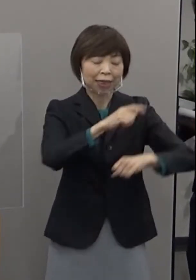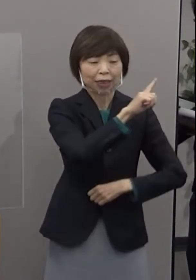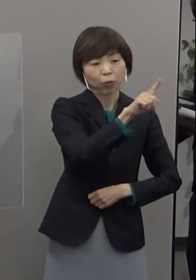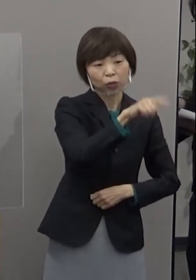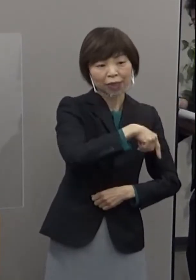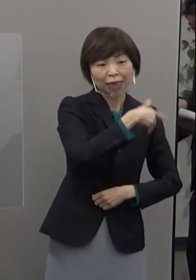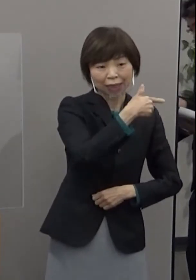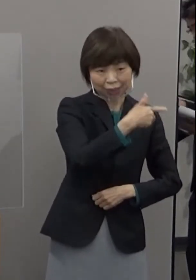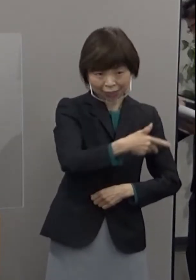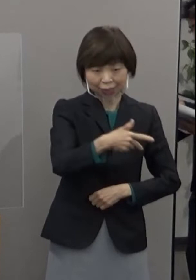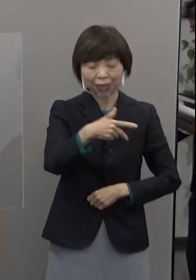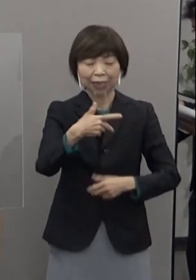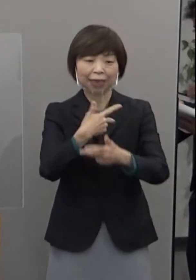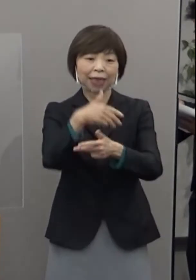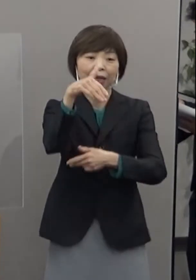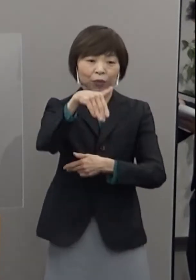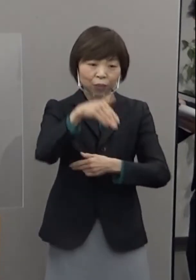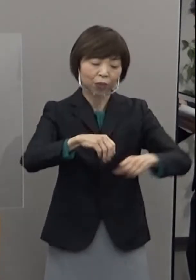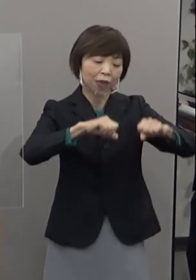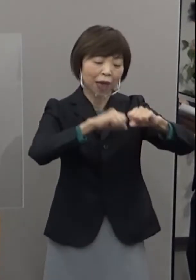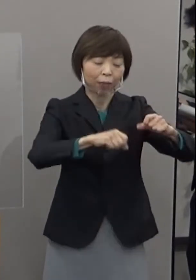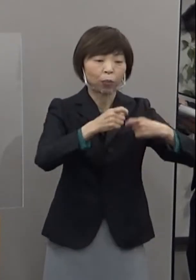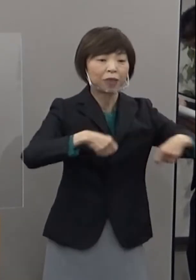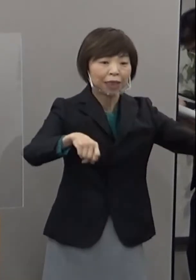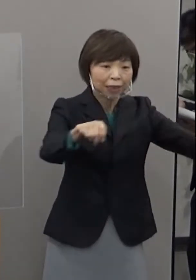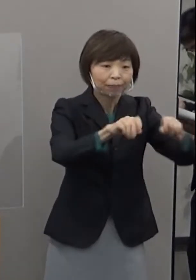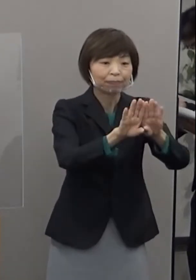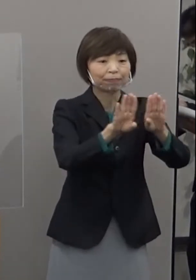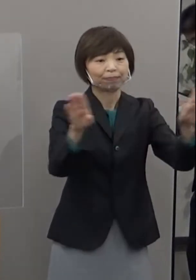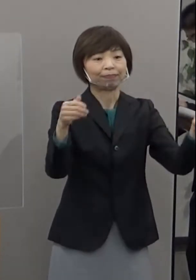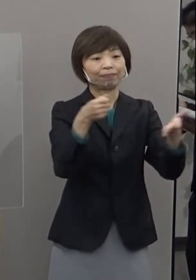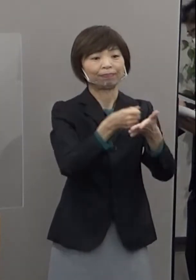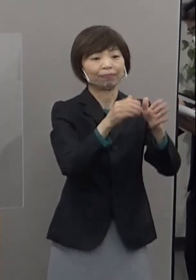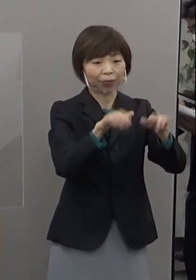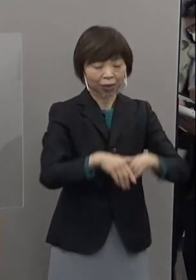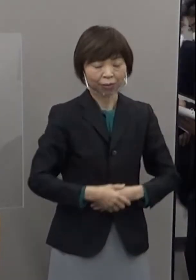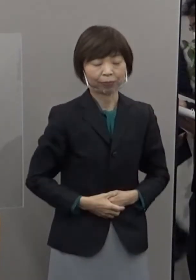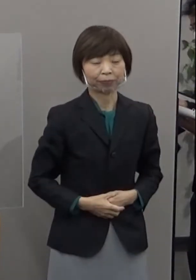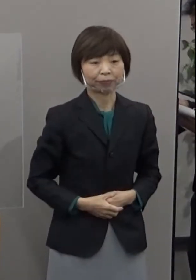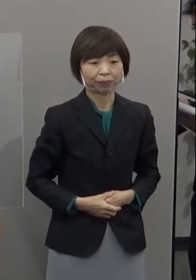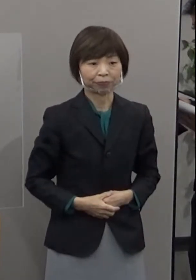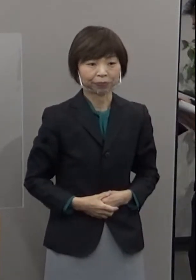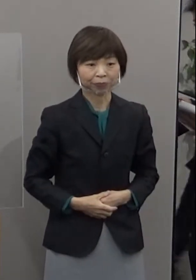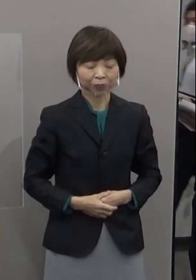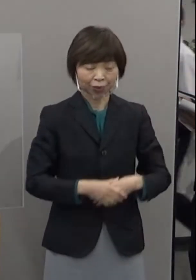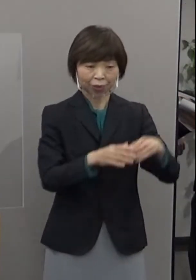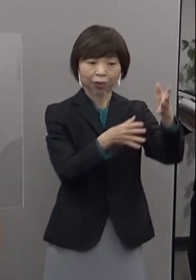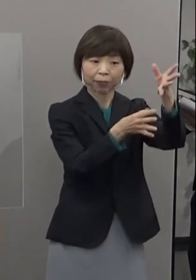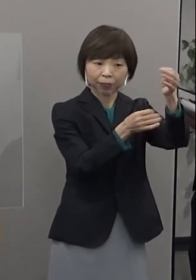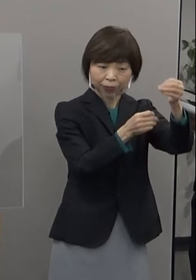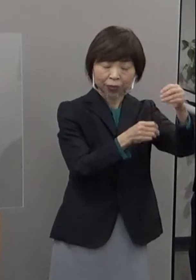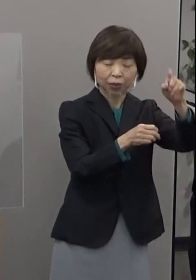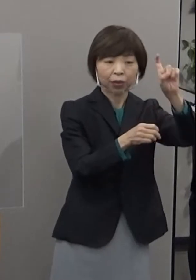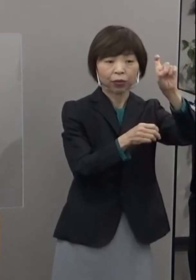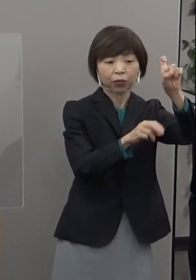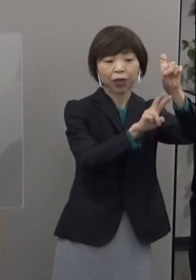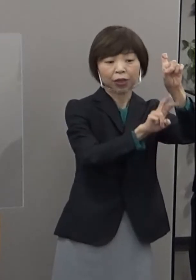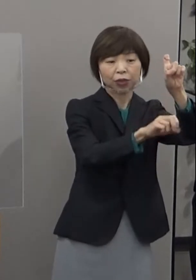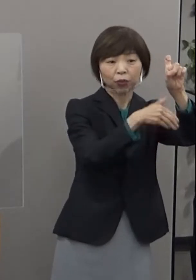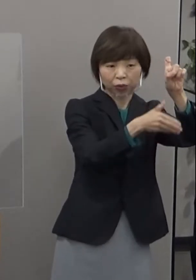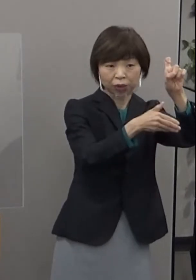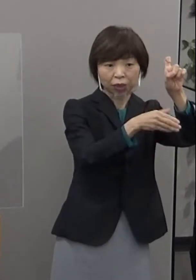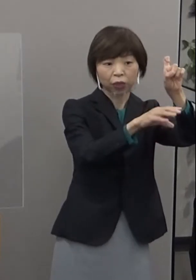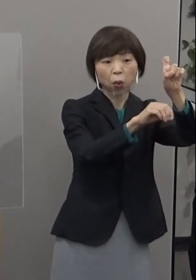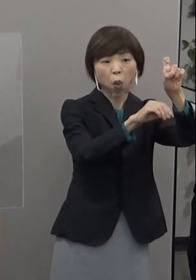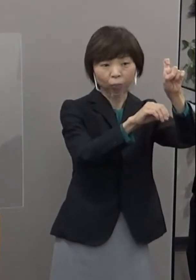州関門地域で開催されることとなりました。開催日は10月の29日